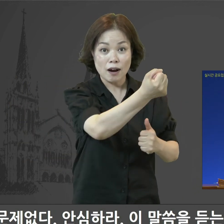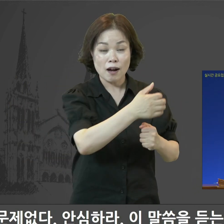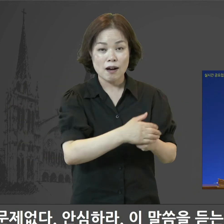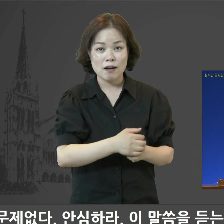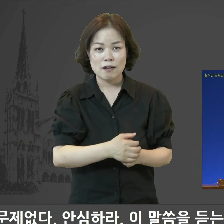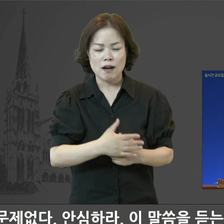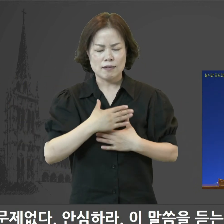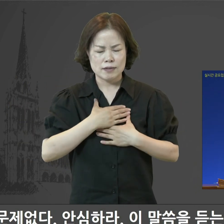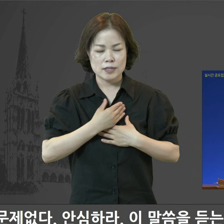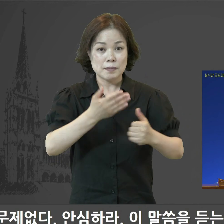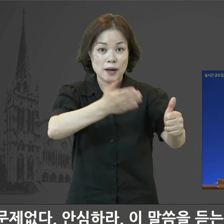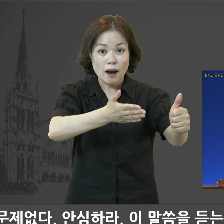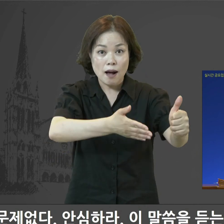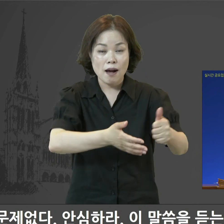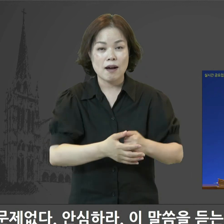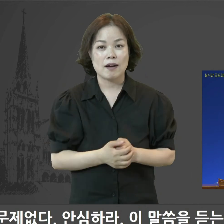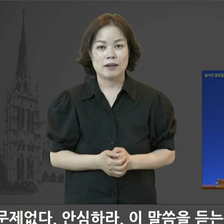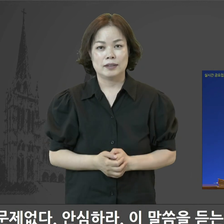안심하라.